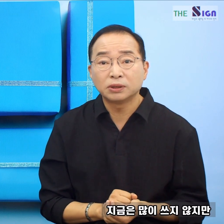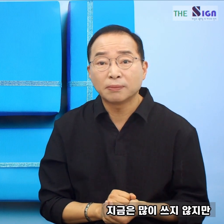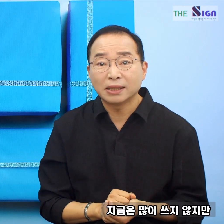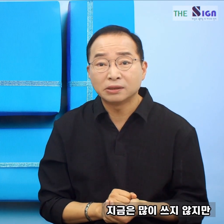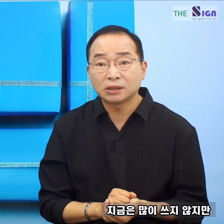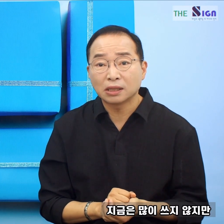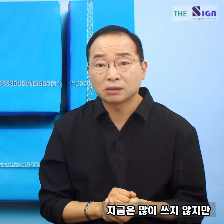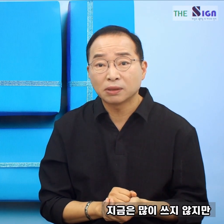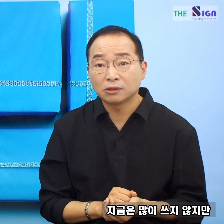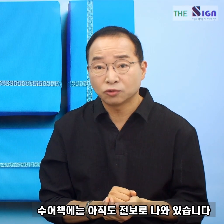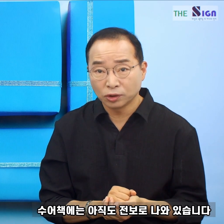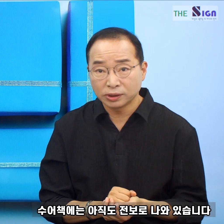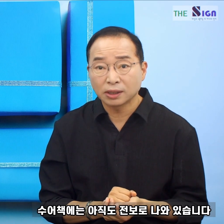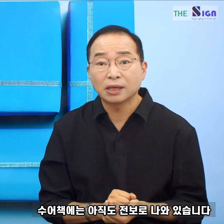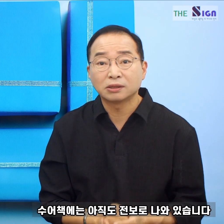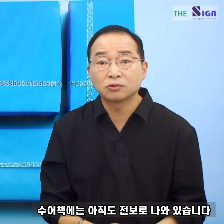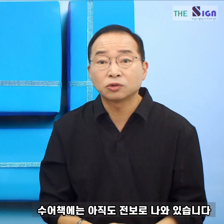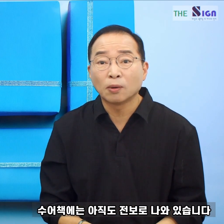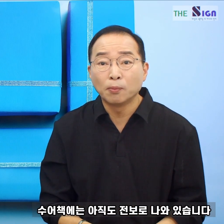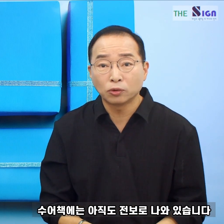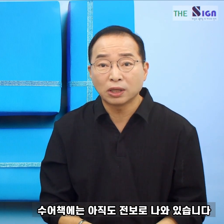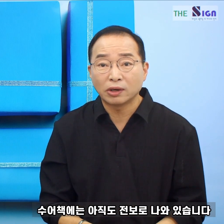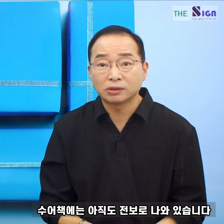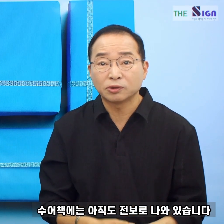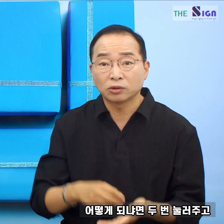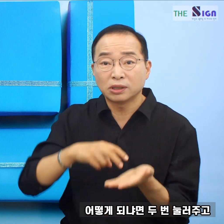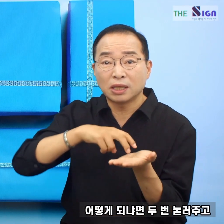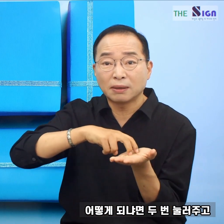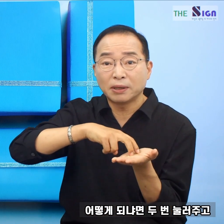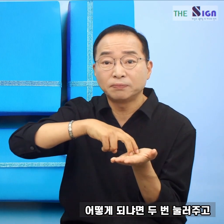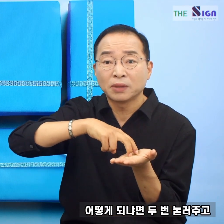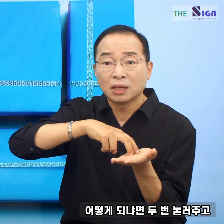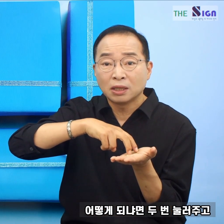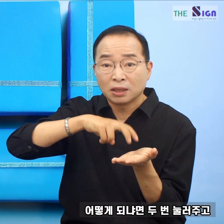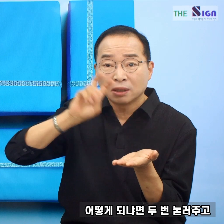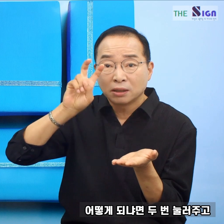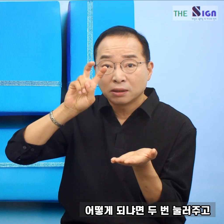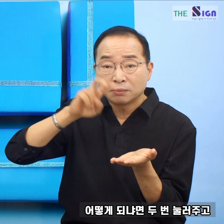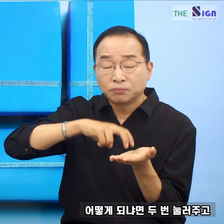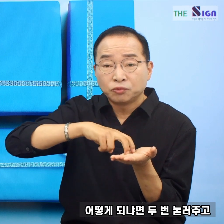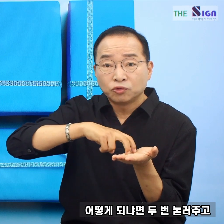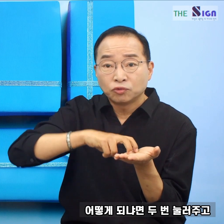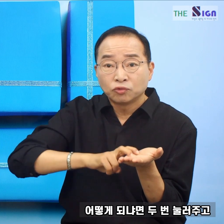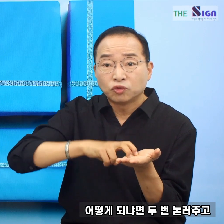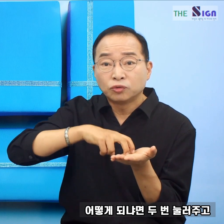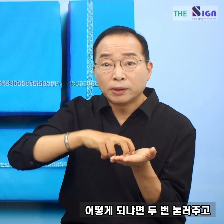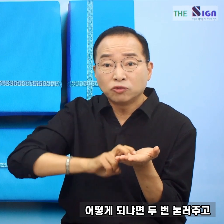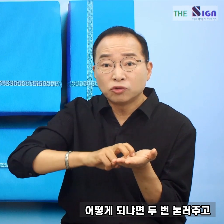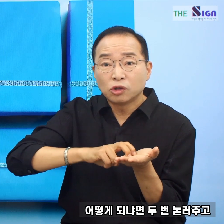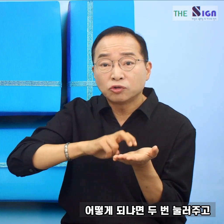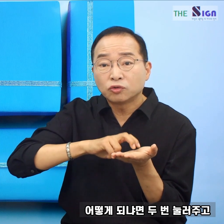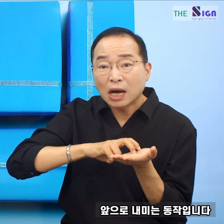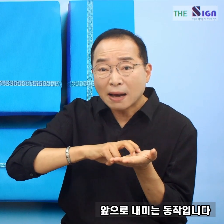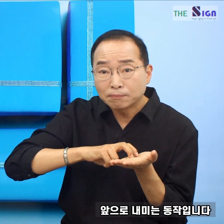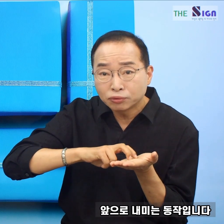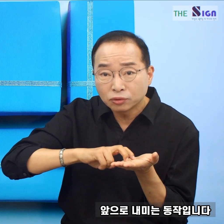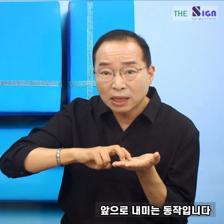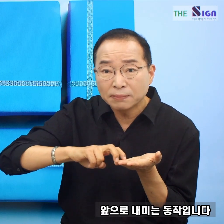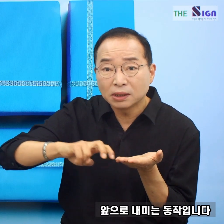많이 쓰지 않지만 수어책에는 아직도 전보로 나와 있습니다. 어떻게 되냐면 두 번 눌러주고 앞으로